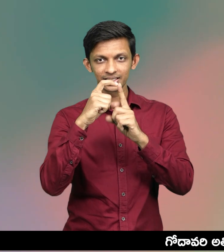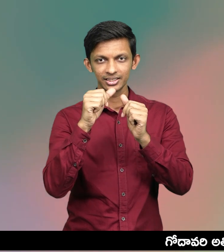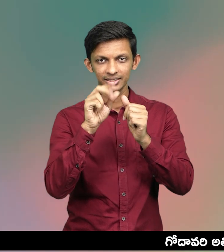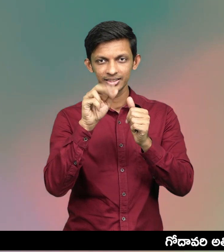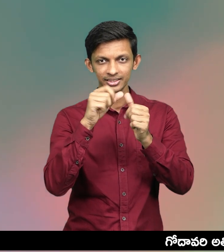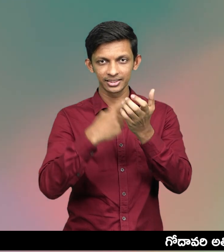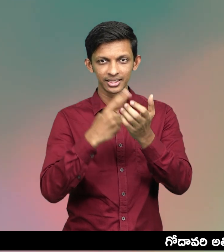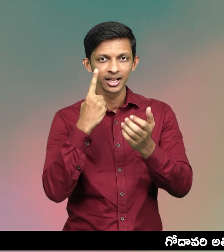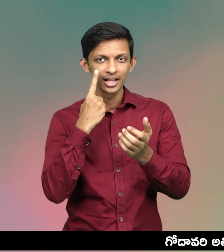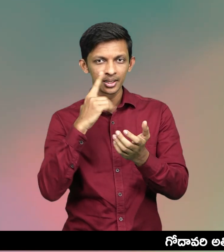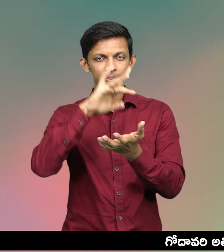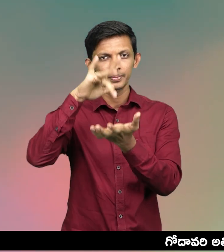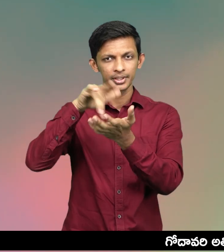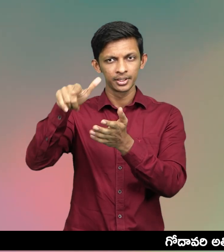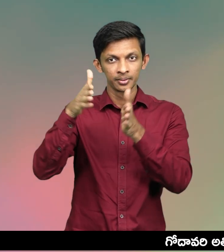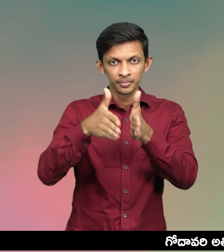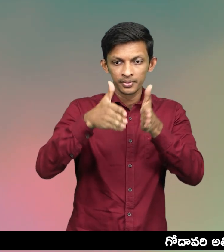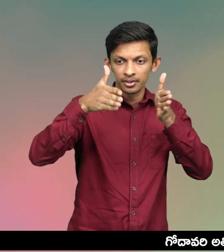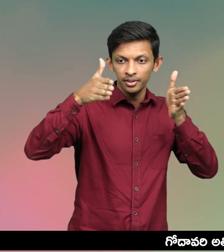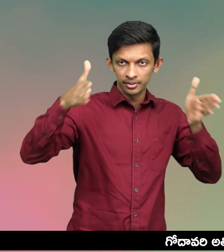గోదావరి అతి పెద్దది ద్వీపకల్ప నదీ వ్యవస్థ.